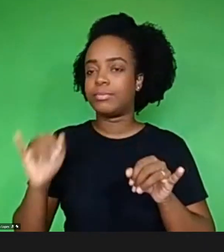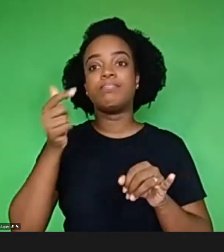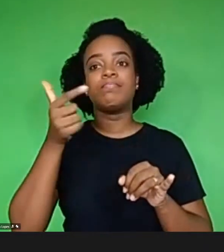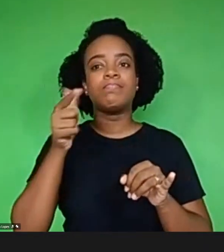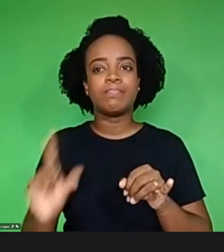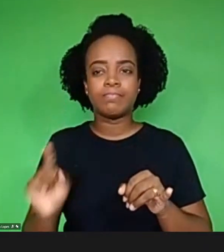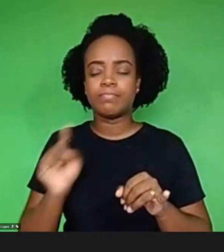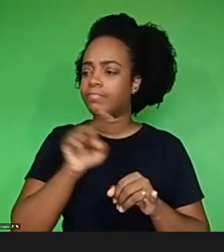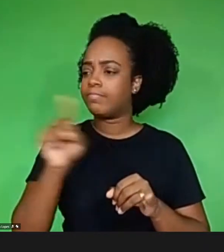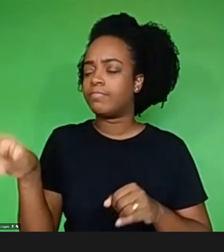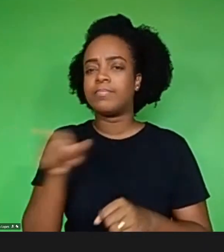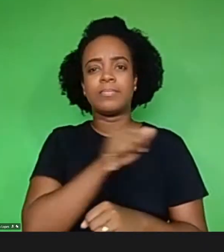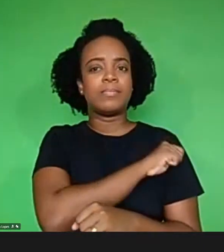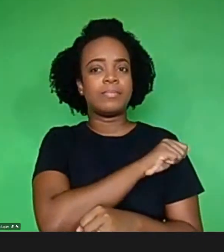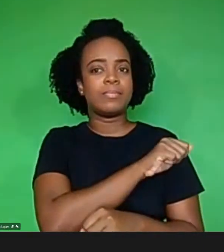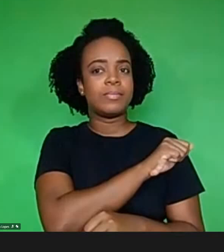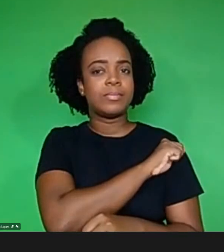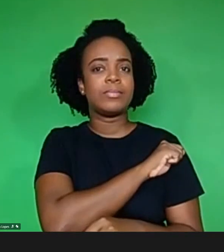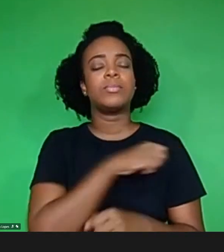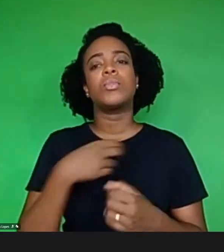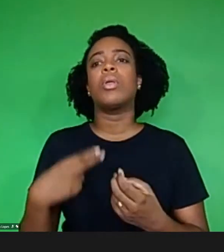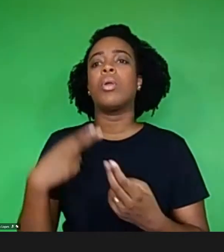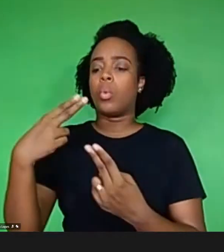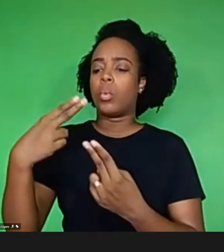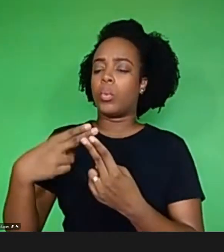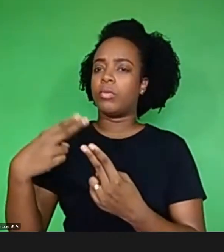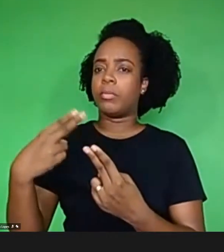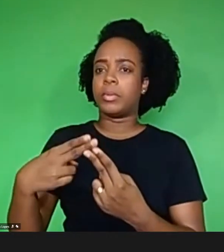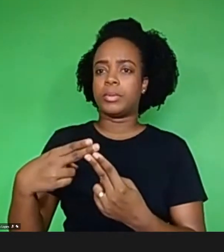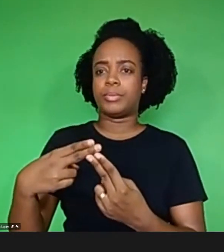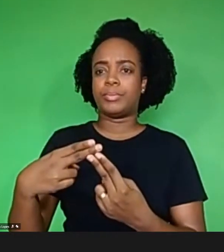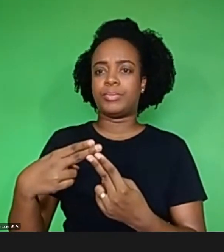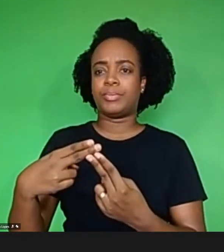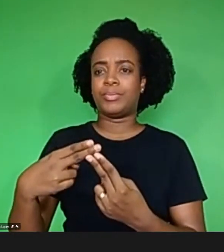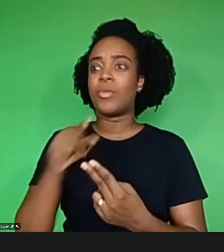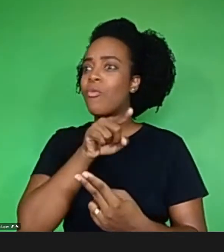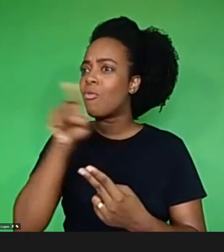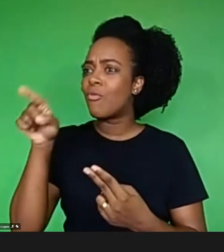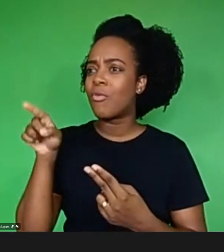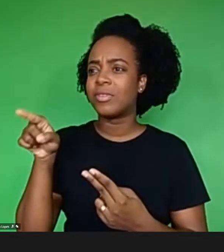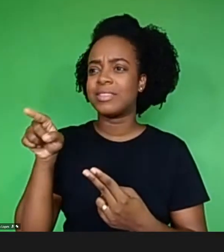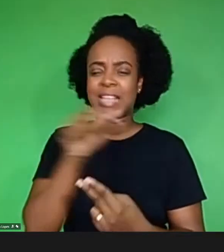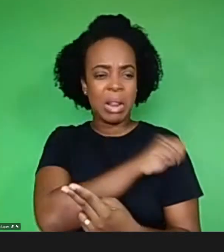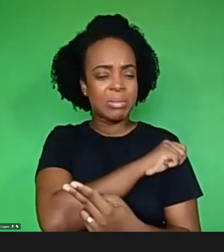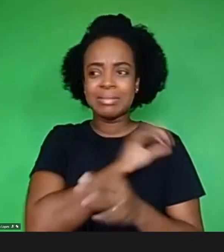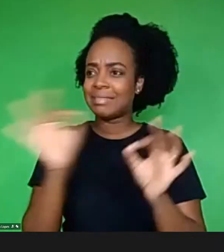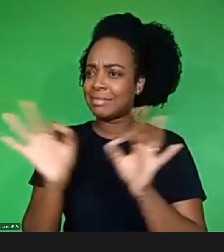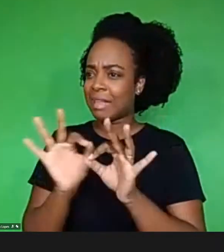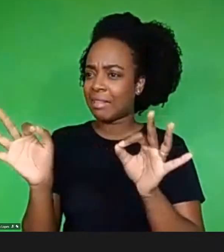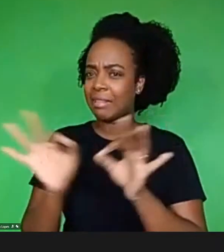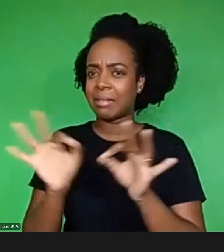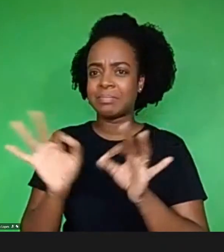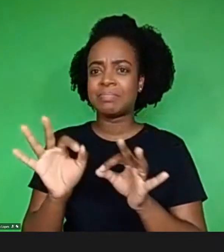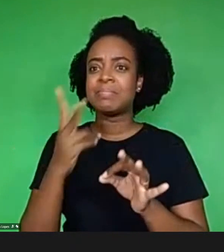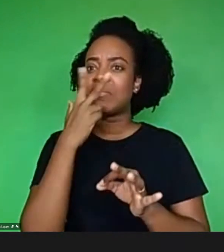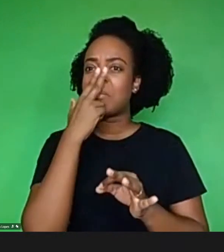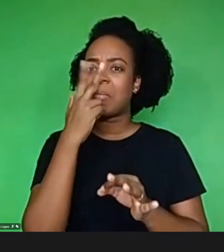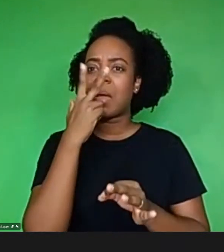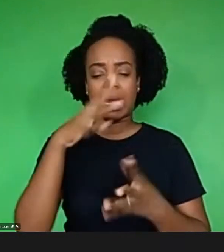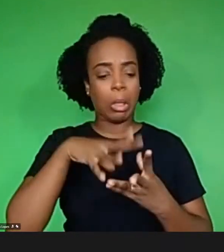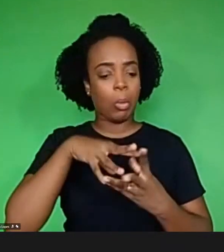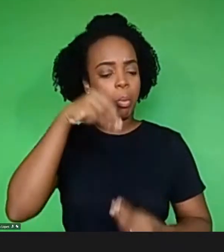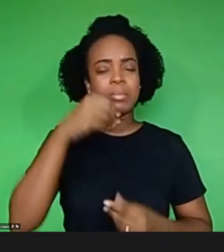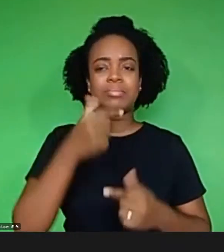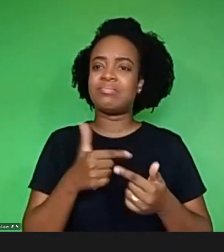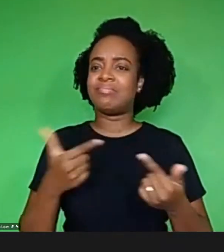essa instituição, sem a presença deles, é muito sem alma, é muito vazia, né? Então, acho que esse é o sentimento